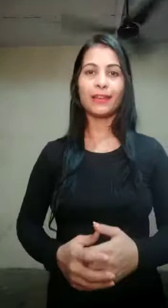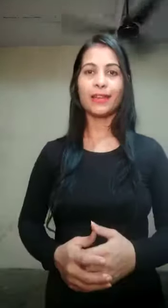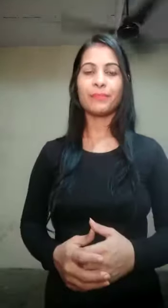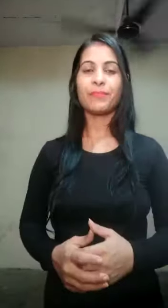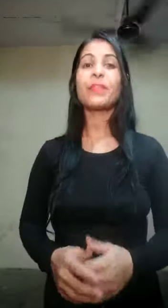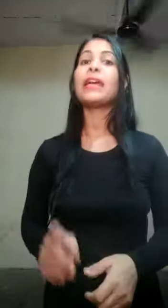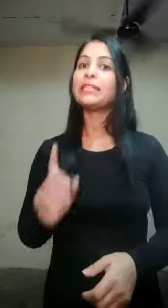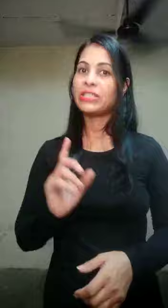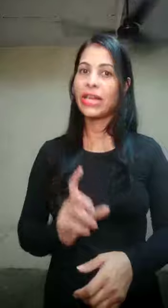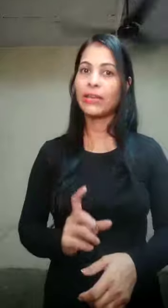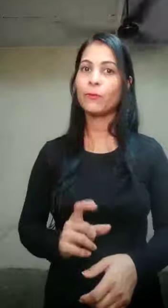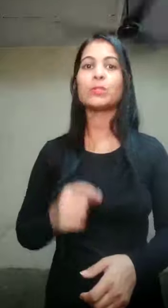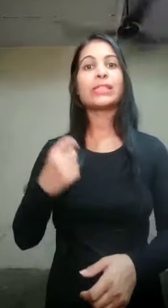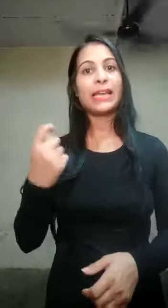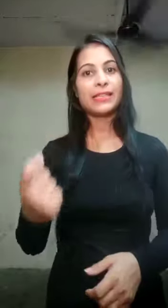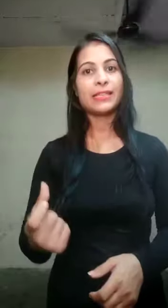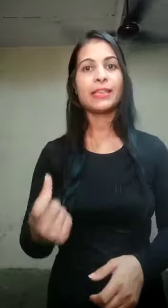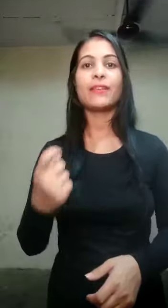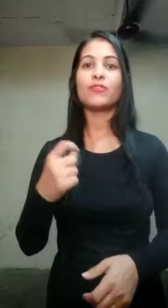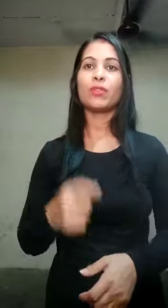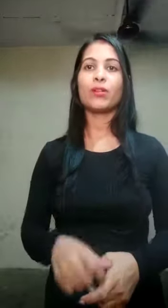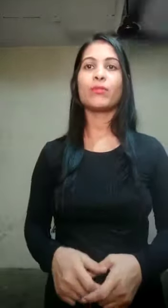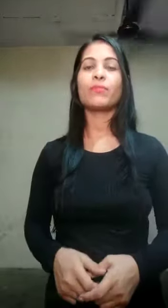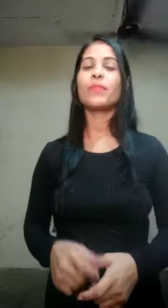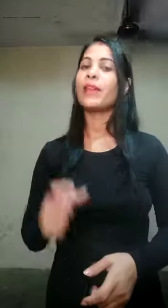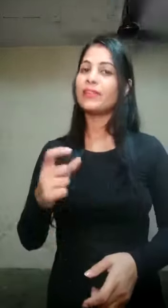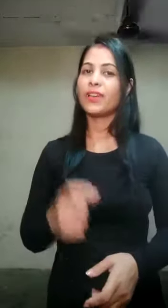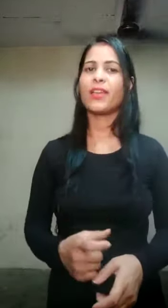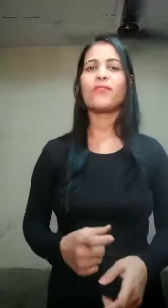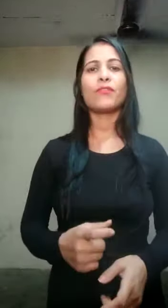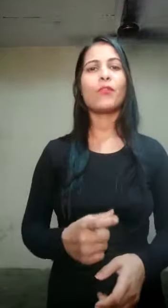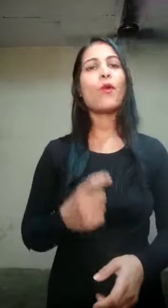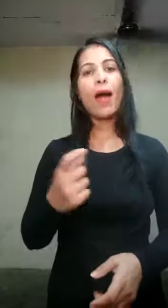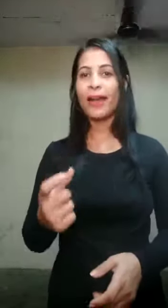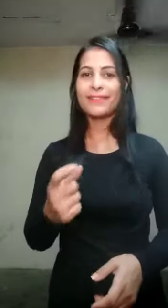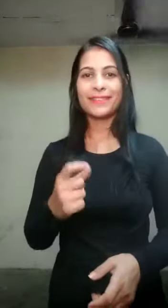है, चाहे वो साइंस से ग्रेजुएट हो चाहे फिर वो आर्ट से हो।